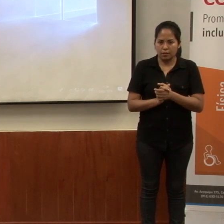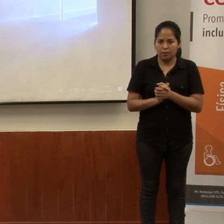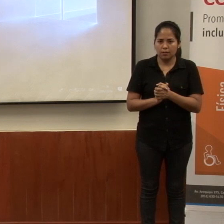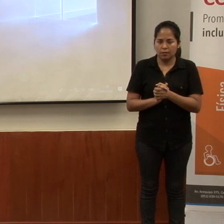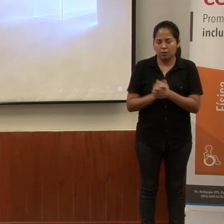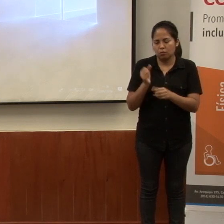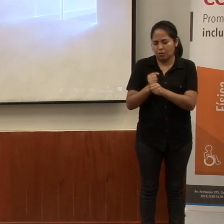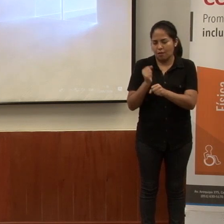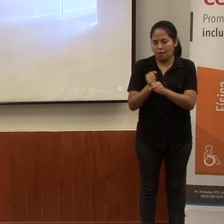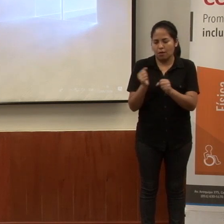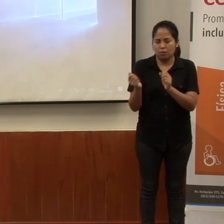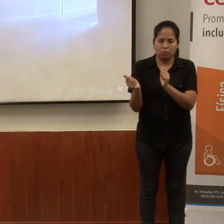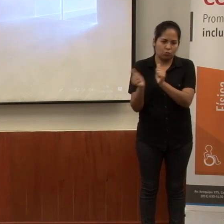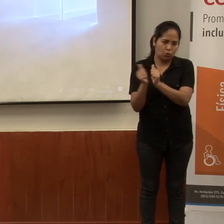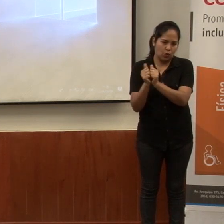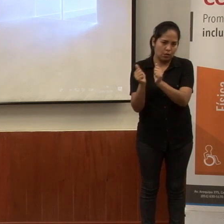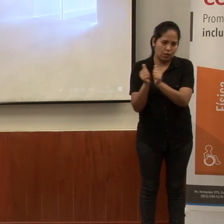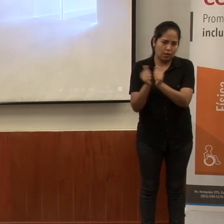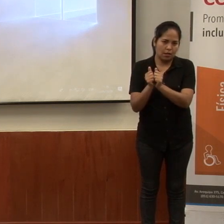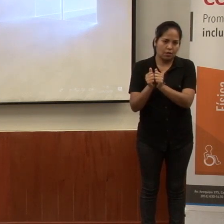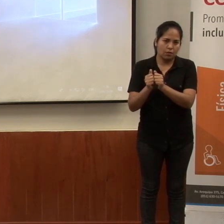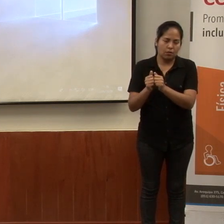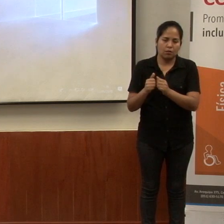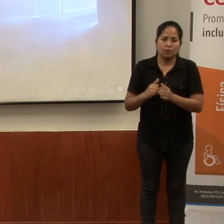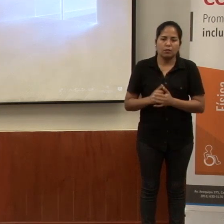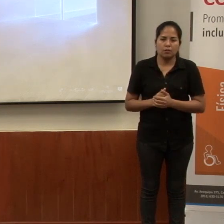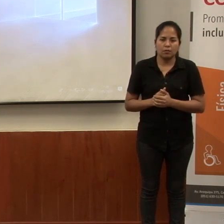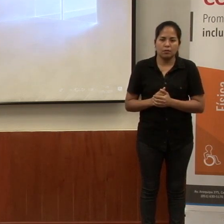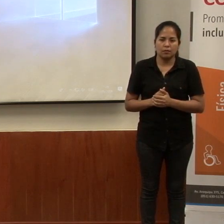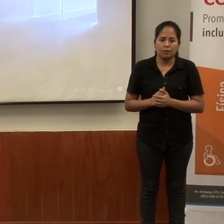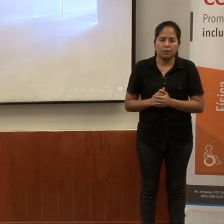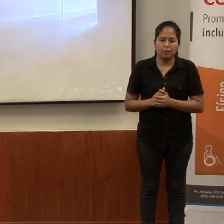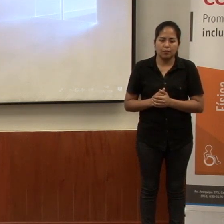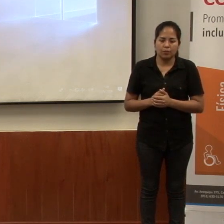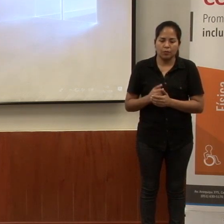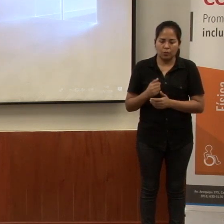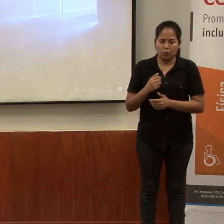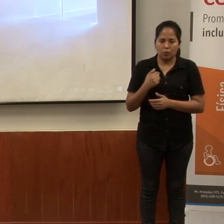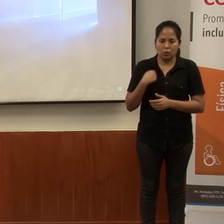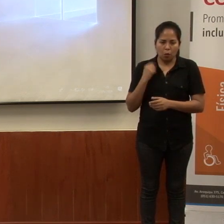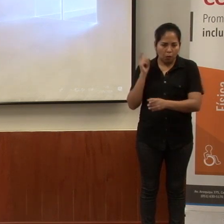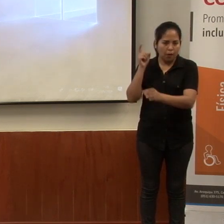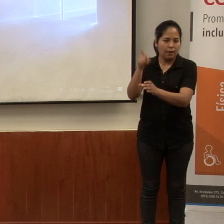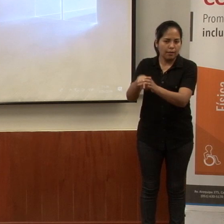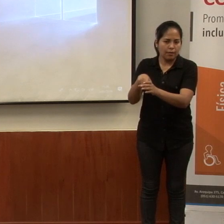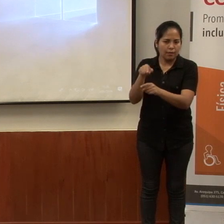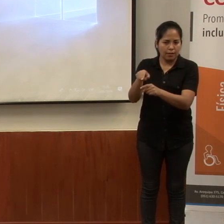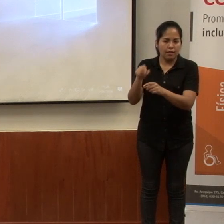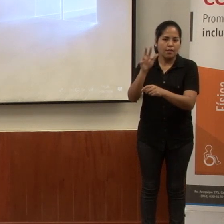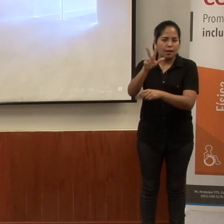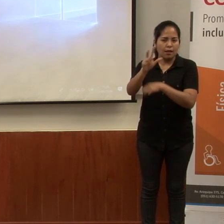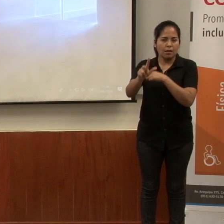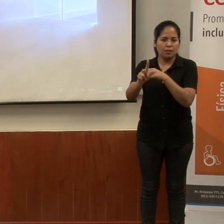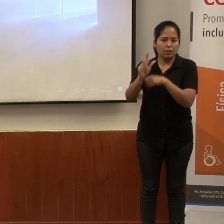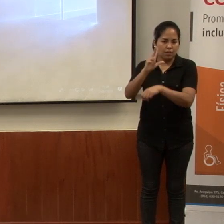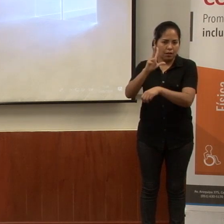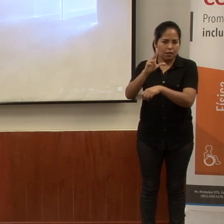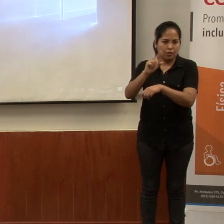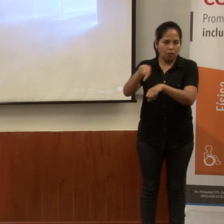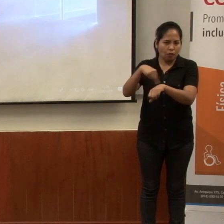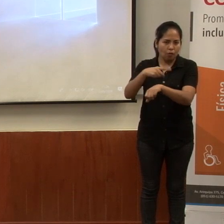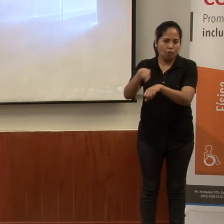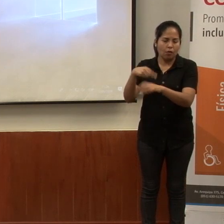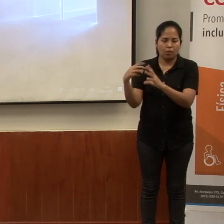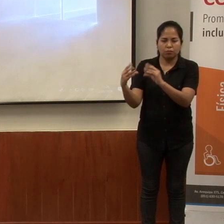trabajo así ya codo a codo, o mano a mano, digamos. Y yo he estado como 3 horas con ellos conversando con todos los responsables